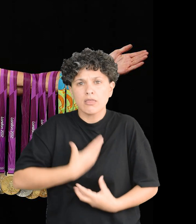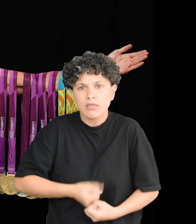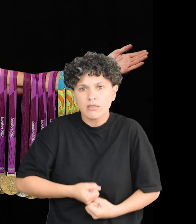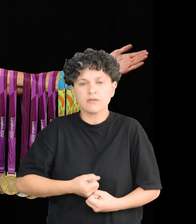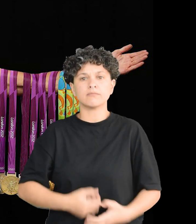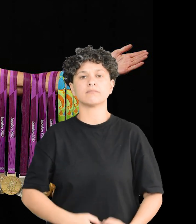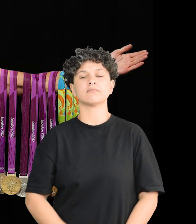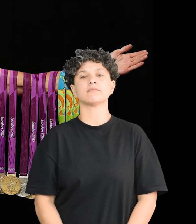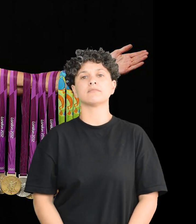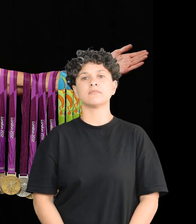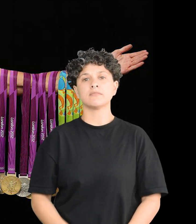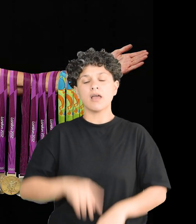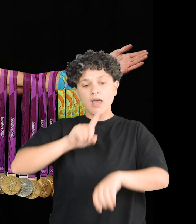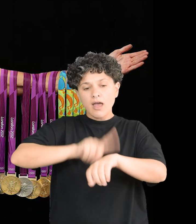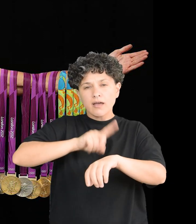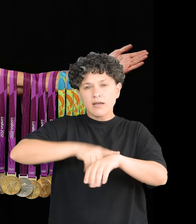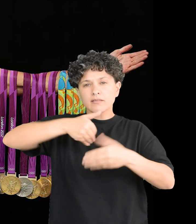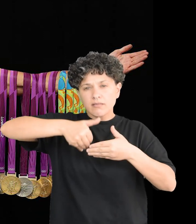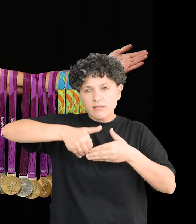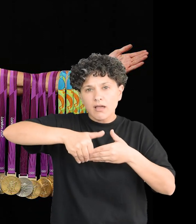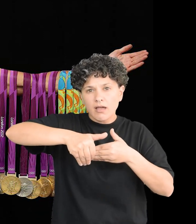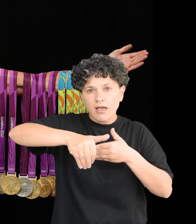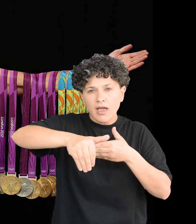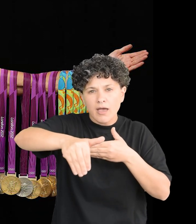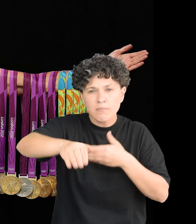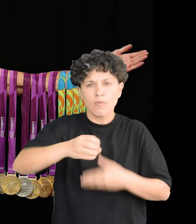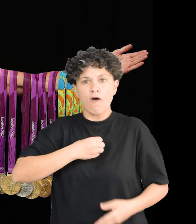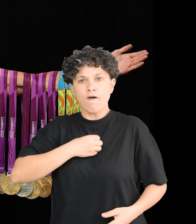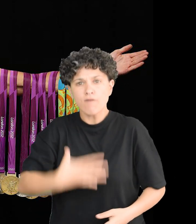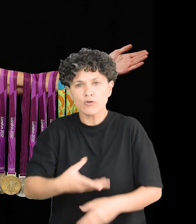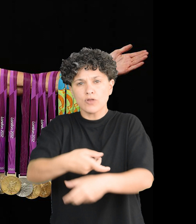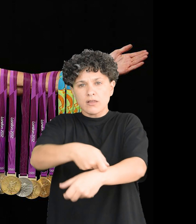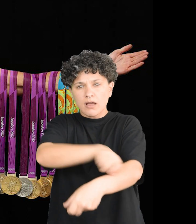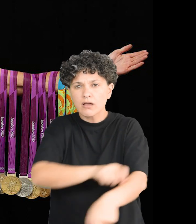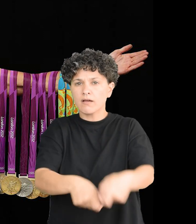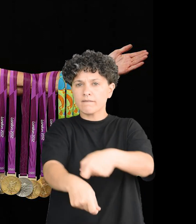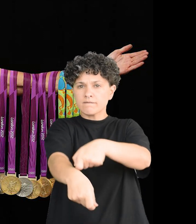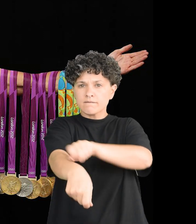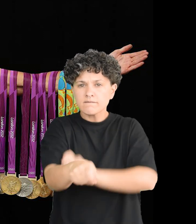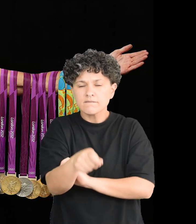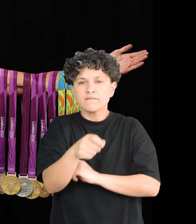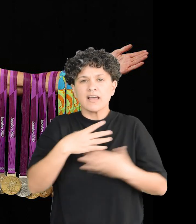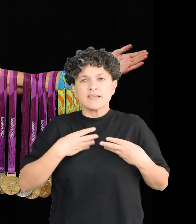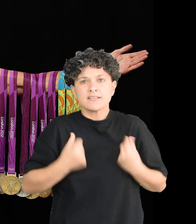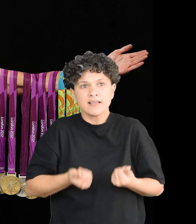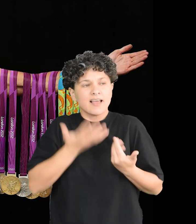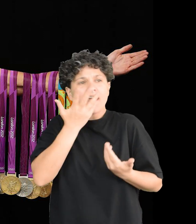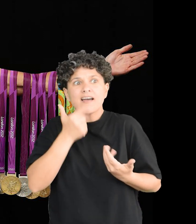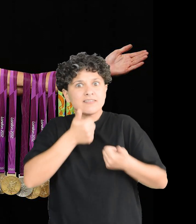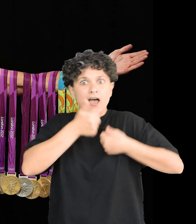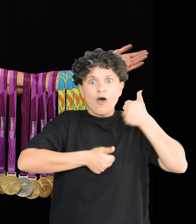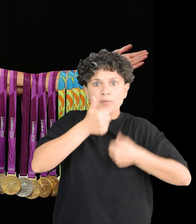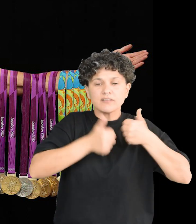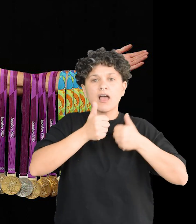depresión es con el tiempo mucha fuerza de voluntad y su espíritu competitivo que logra superar esta